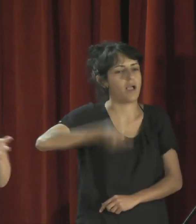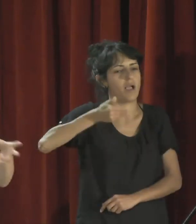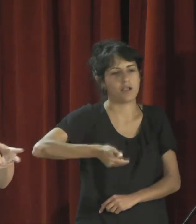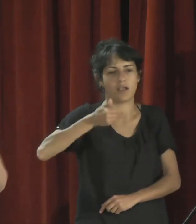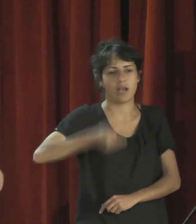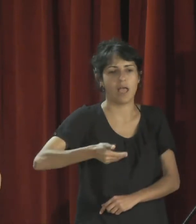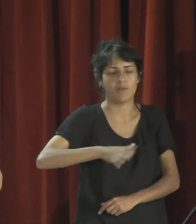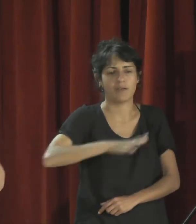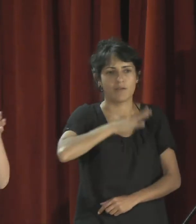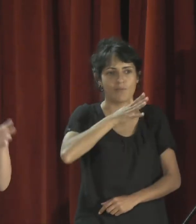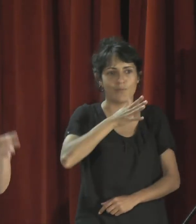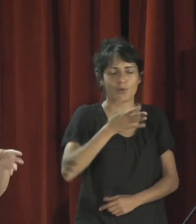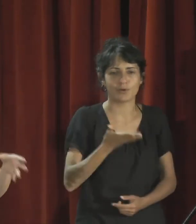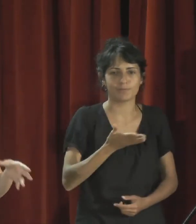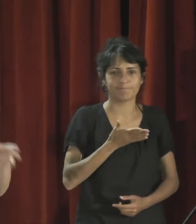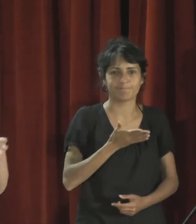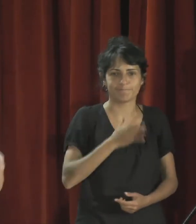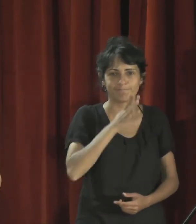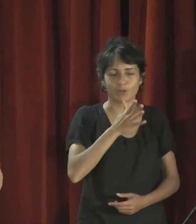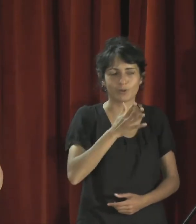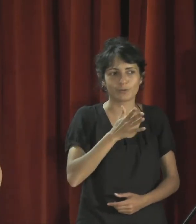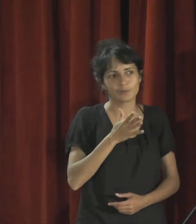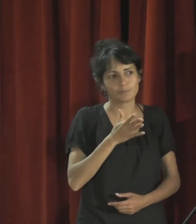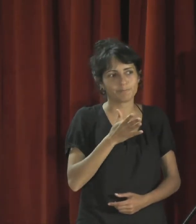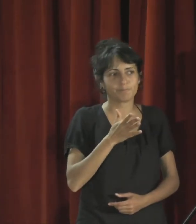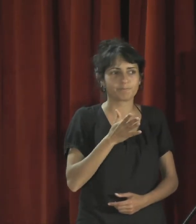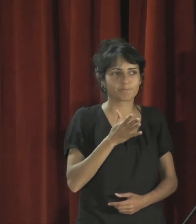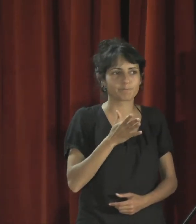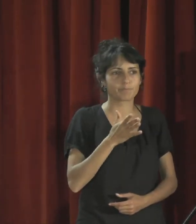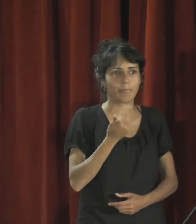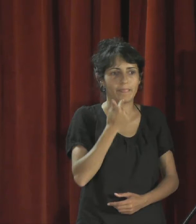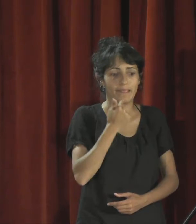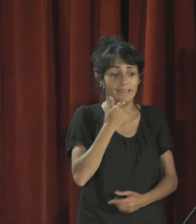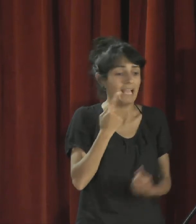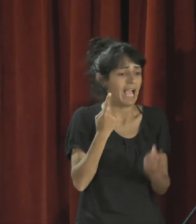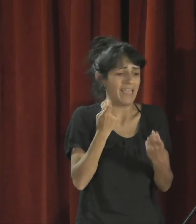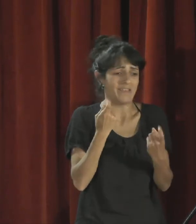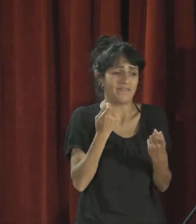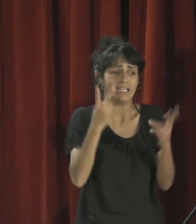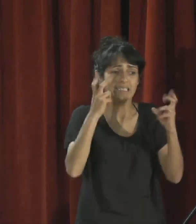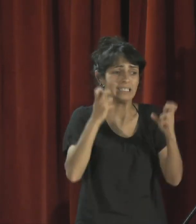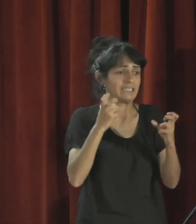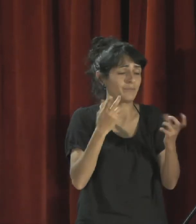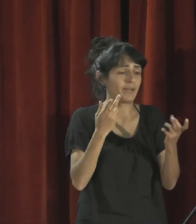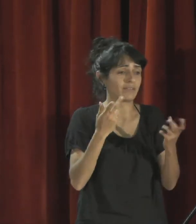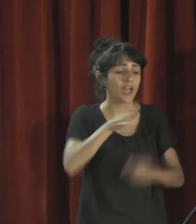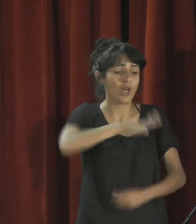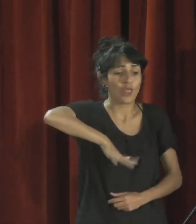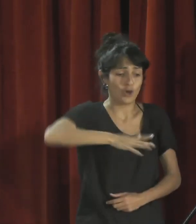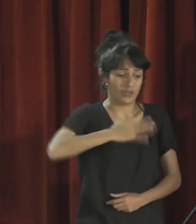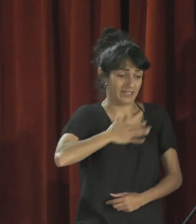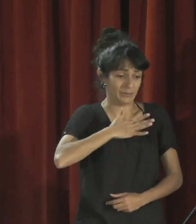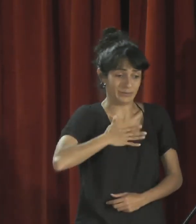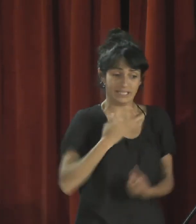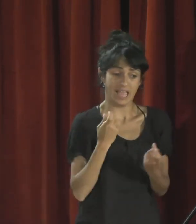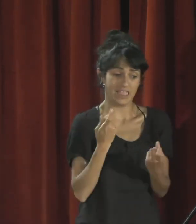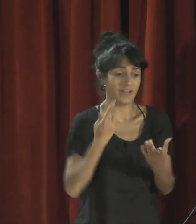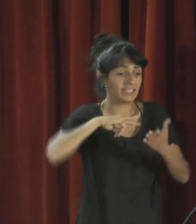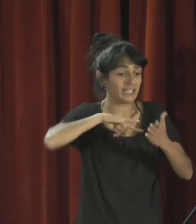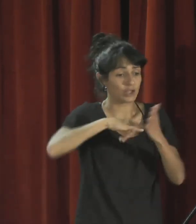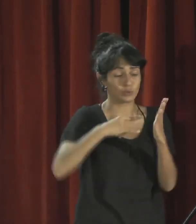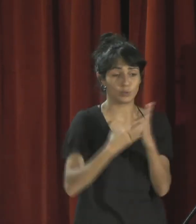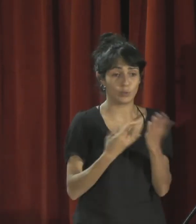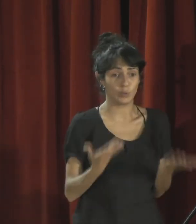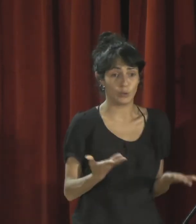un lugar común decir que ata que non resolvamos o problema da ordeación do territorio en Galicia, non vamos a resolver o problema